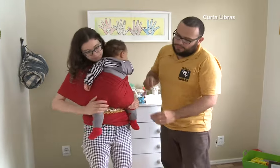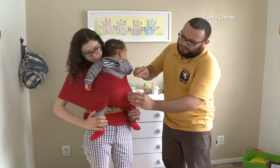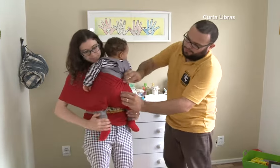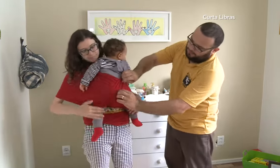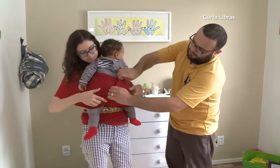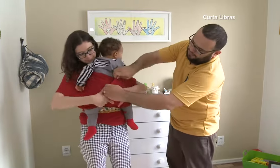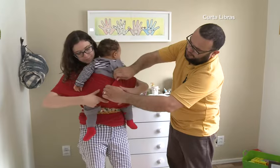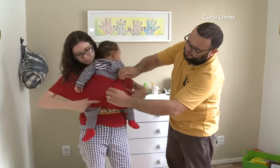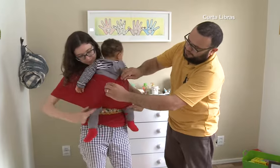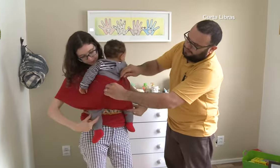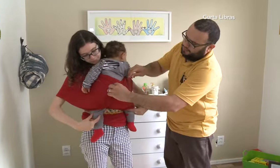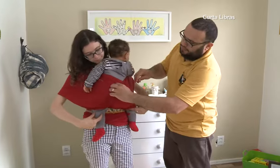problemas no quadril.